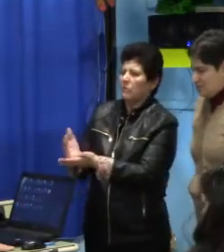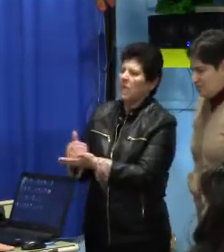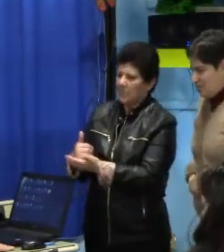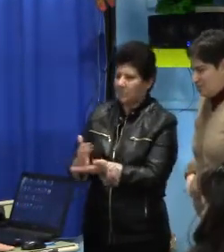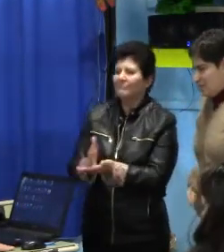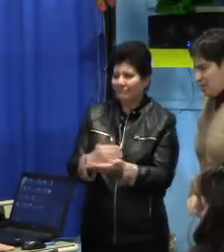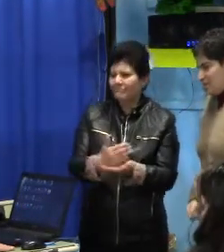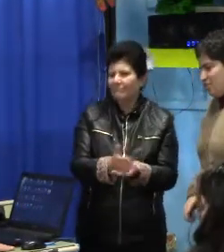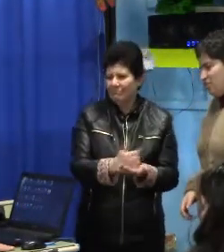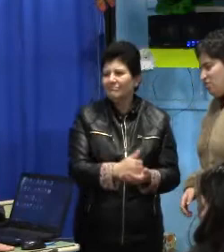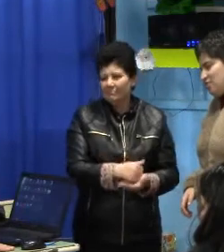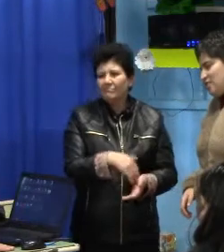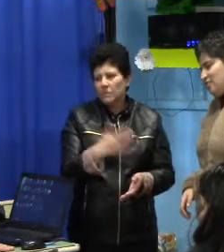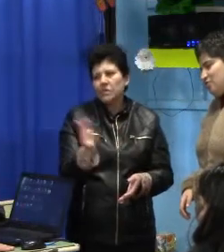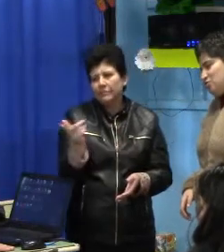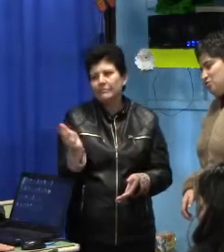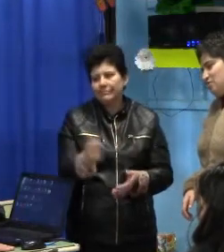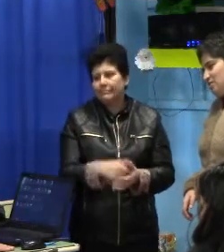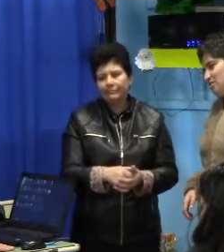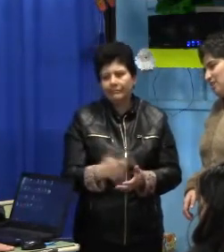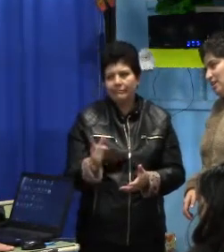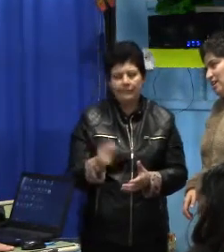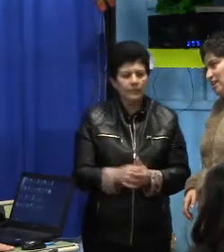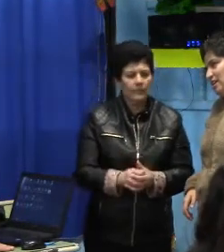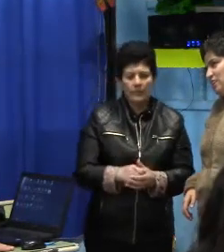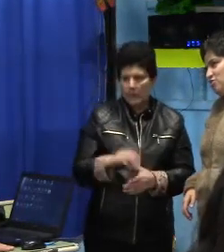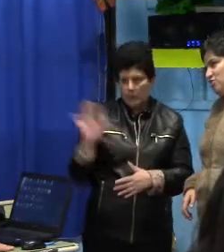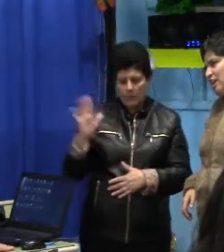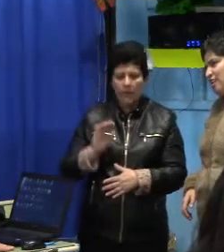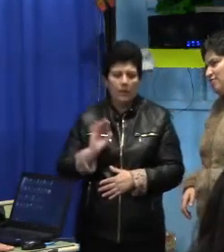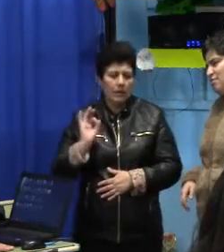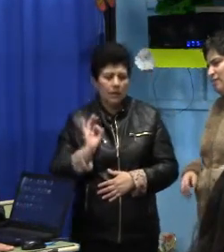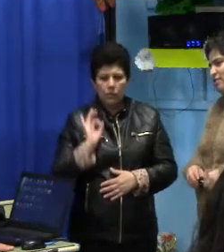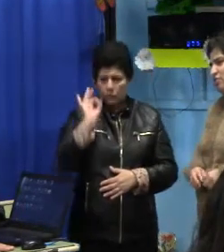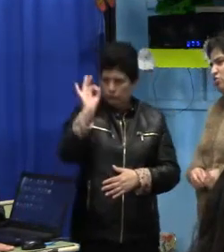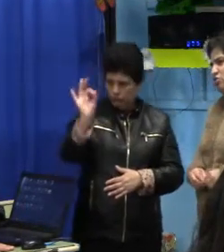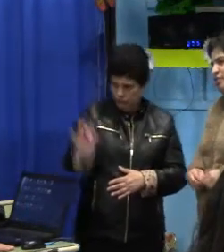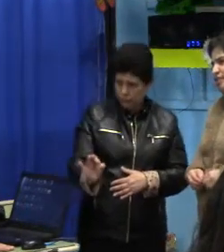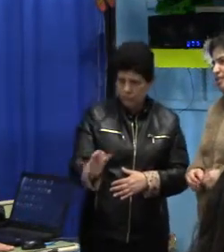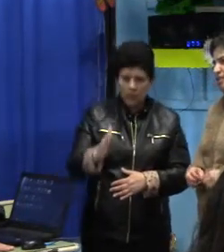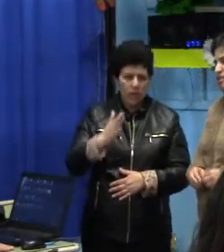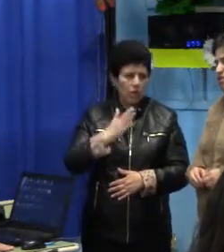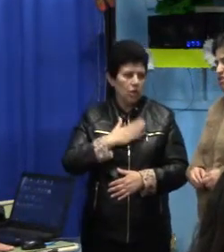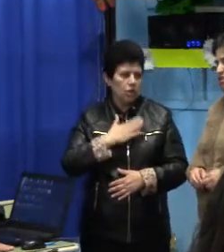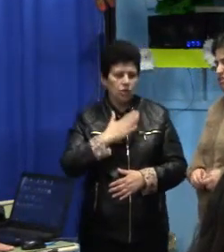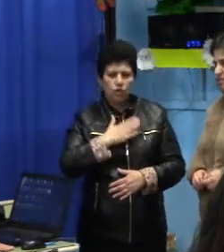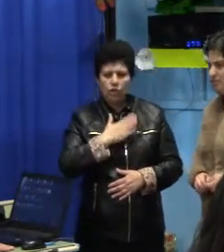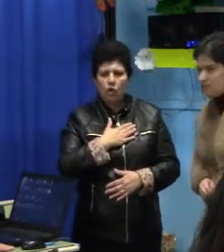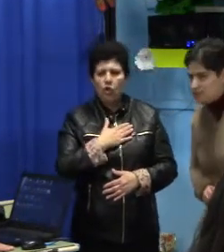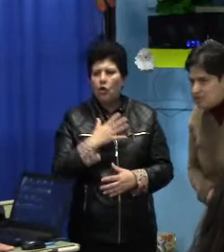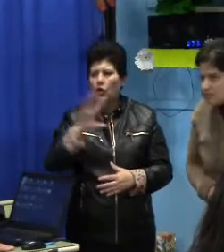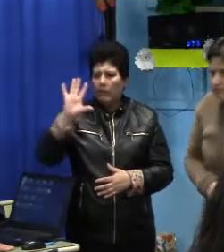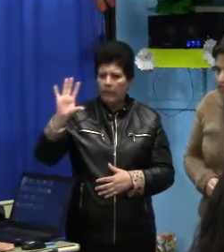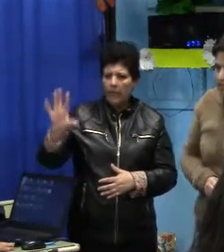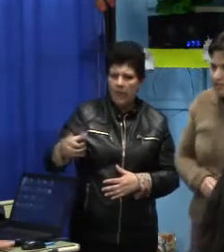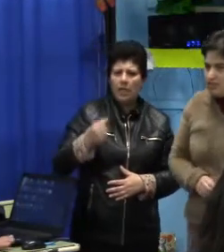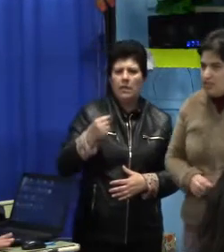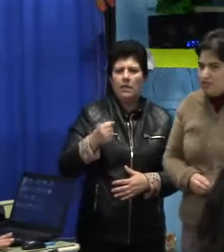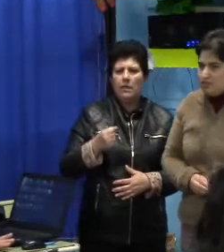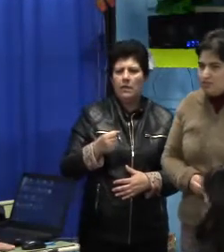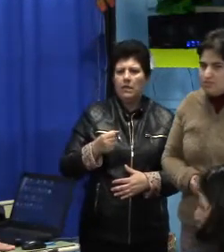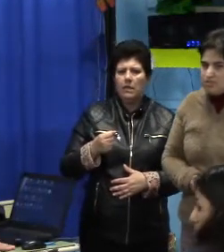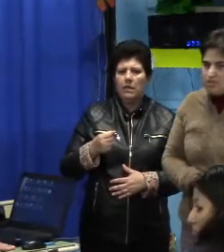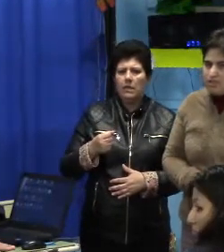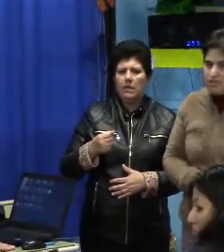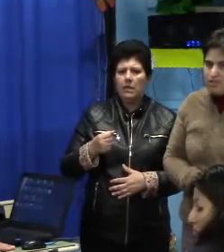Bueno, pasaron los años y yo así perdí mucho material. Espérame,